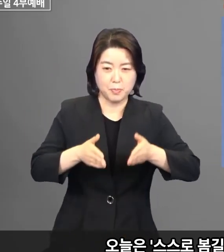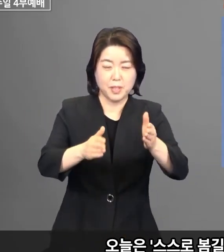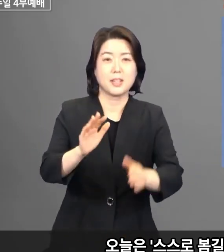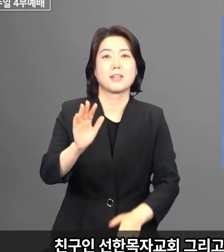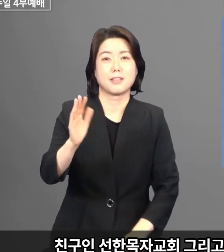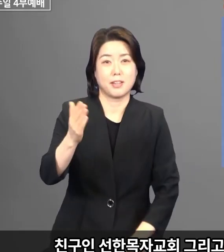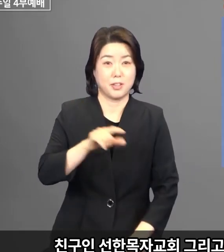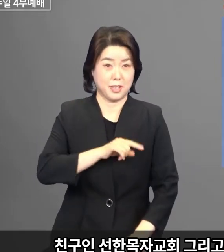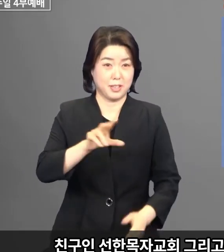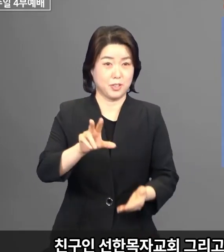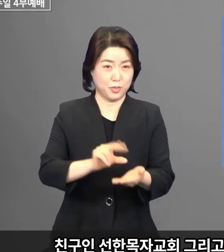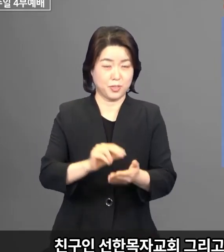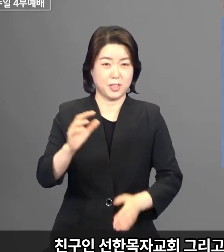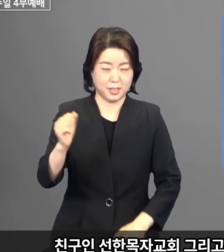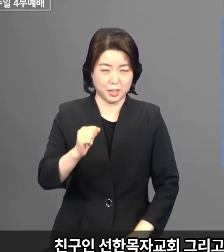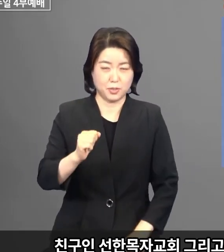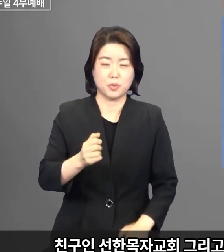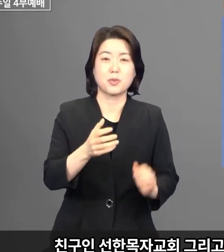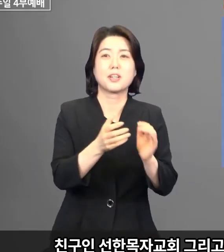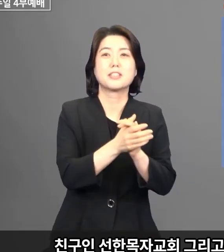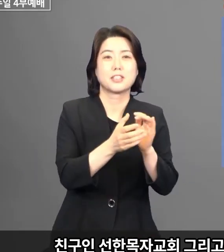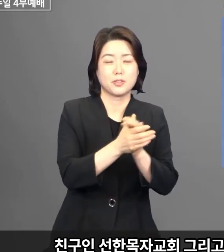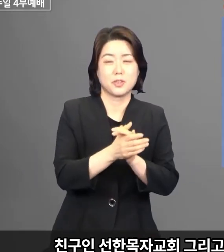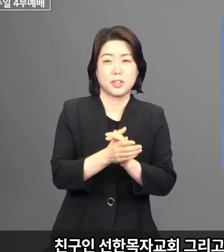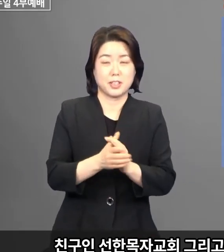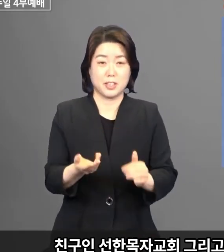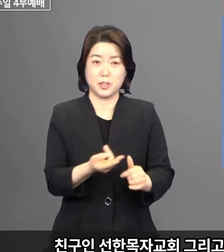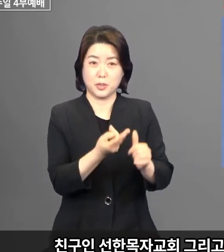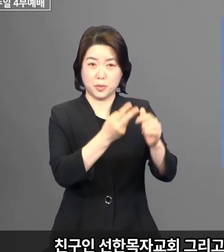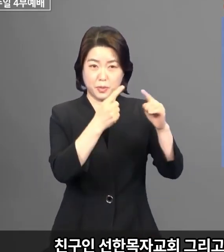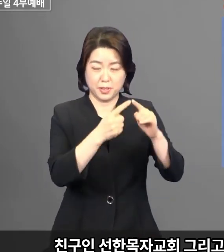주제로 친구인 선한목자교회 그리고